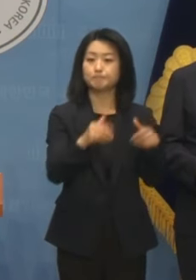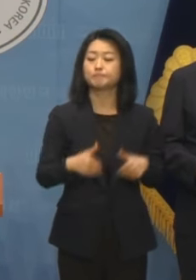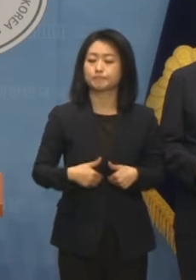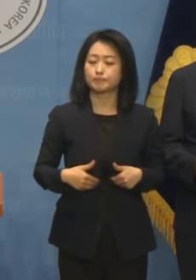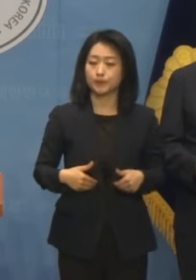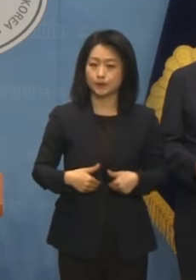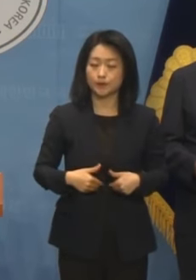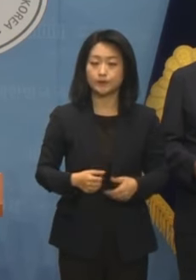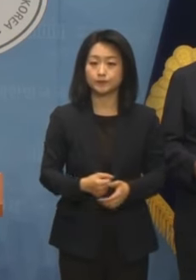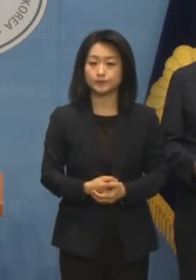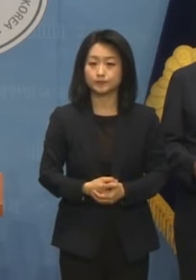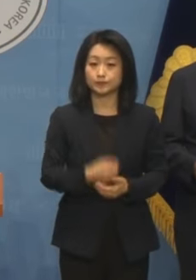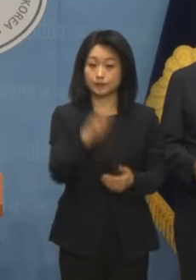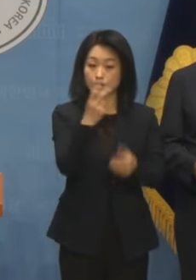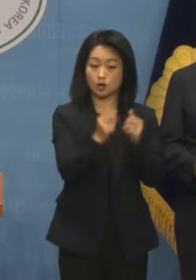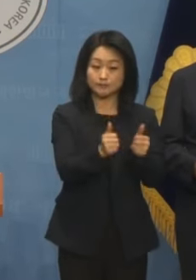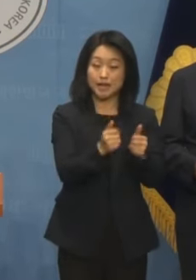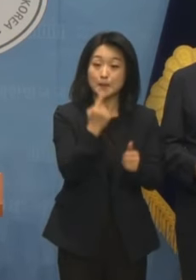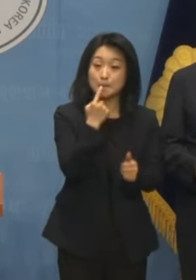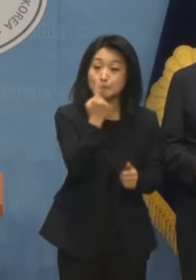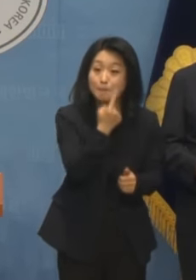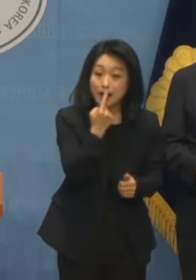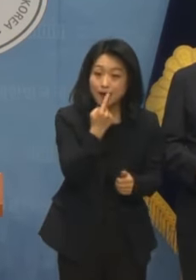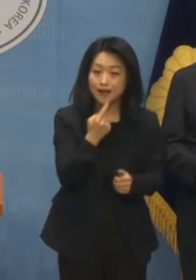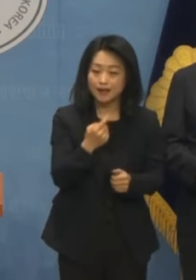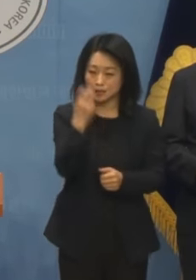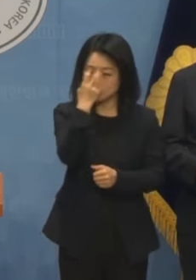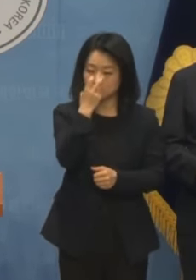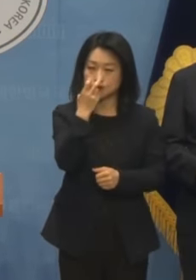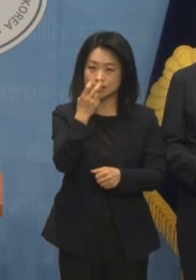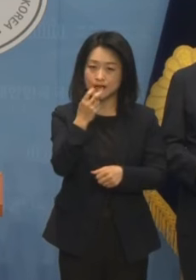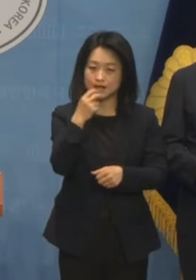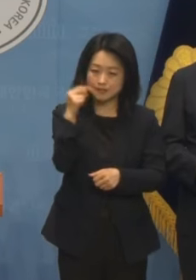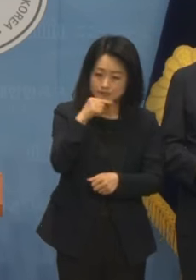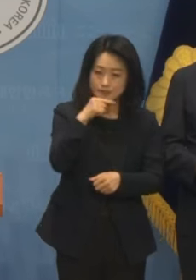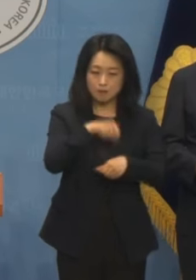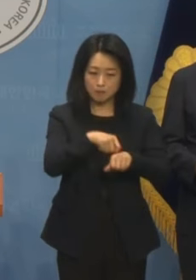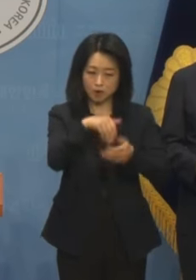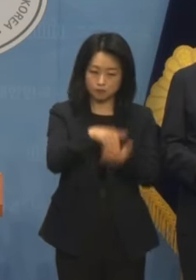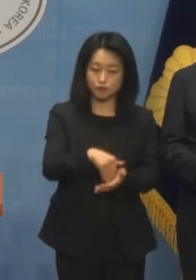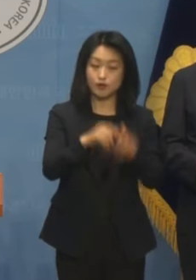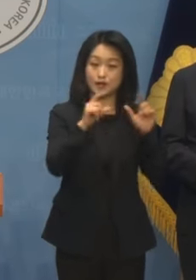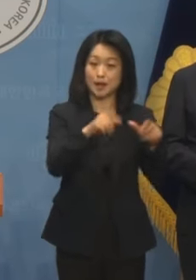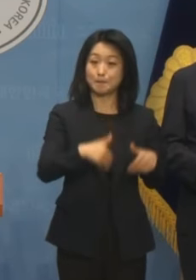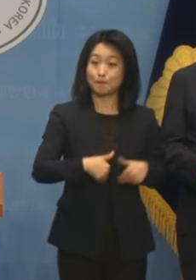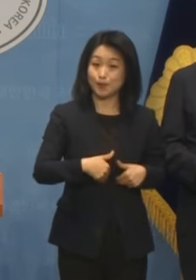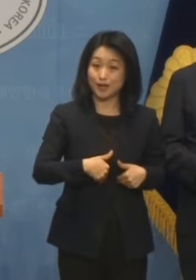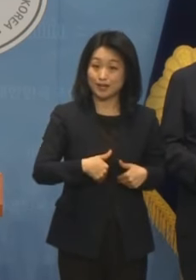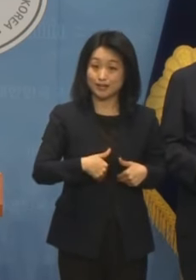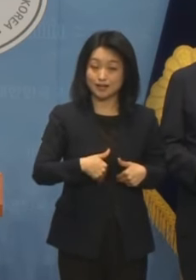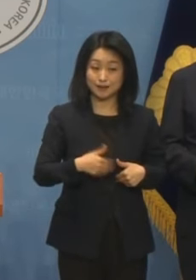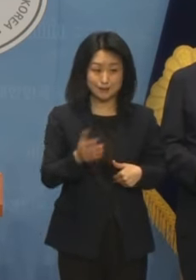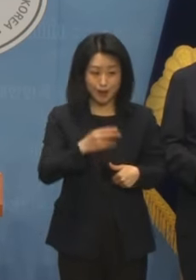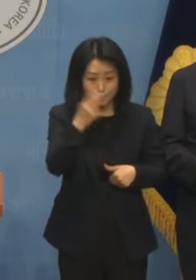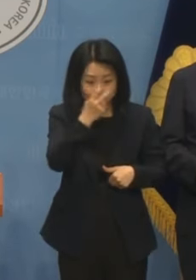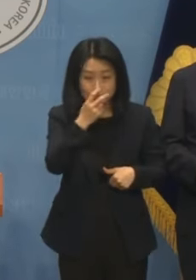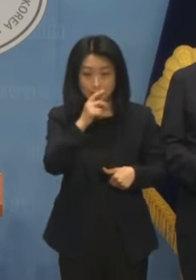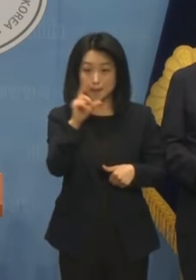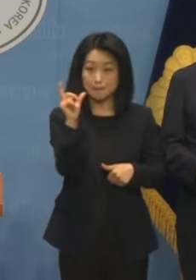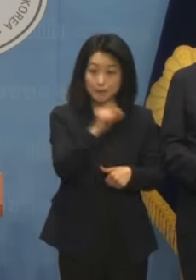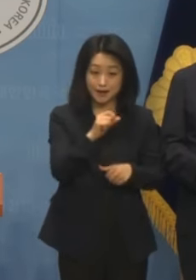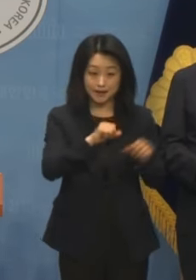불가피합니다. 검찰이 말로는 엄정한 처벌을 해야 한다고 밝히고 있지만 신속한 수사를